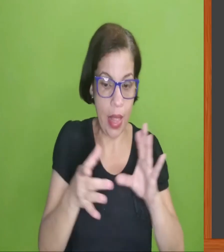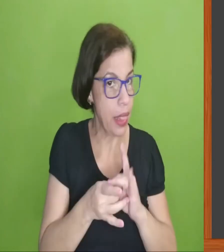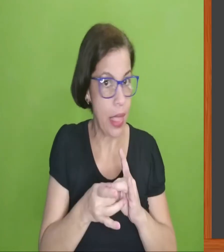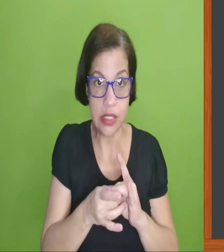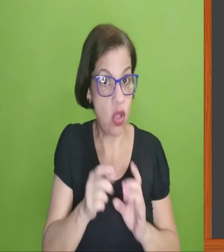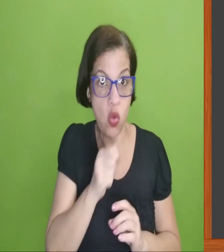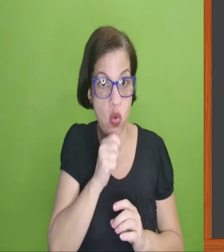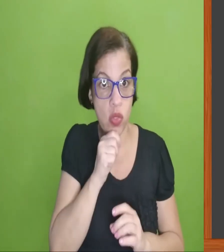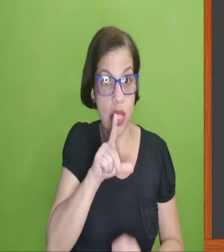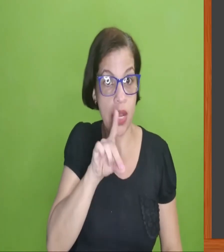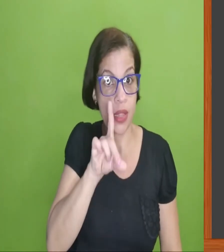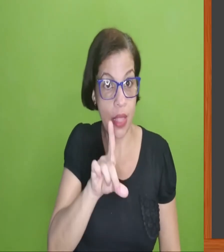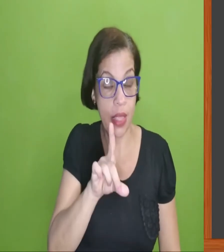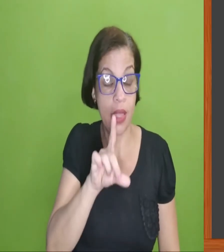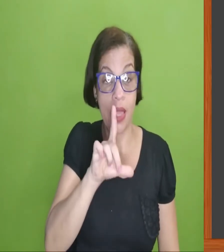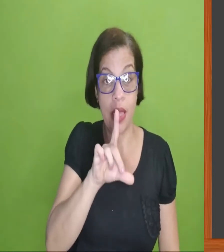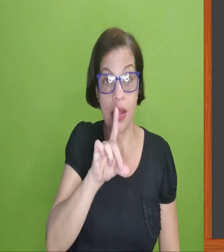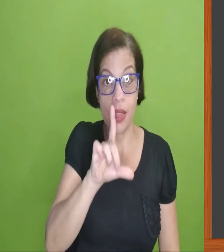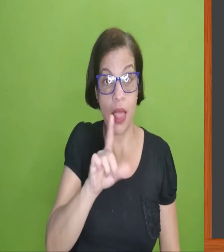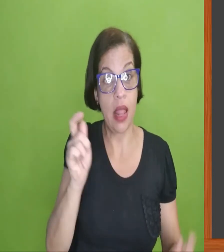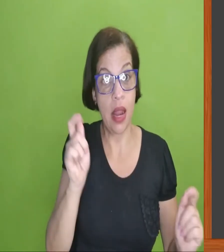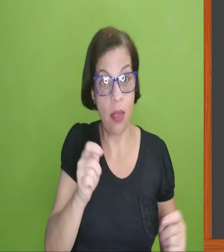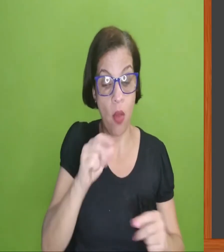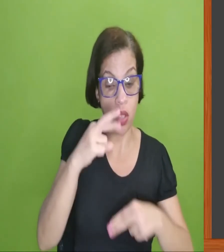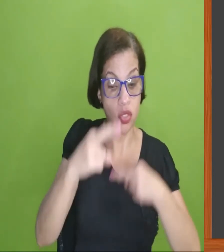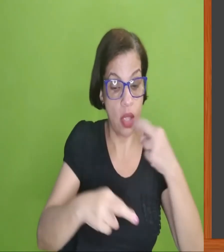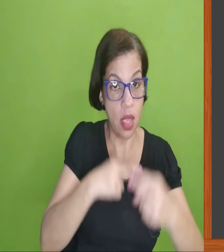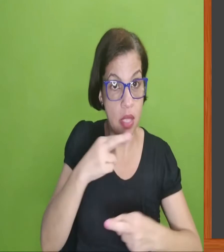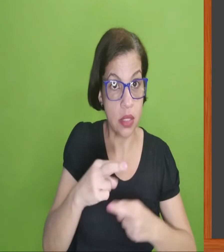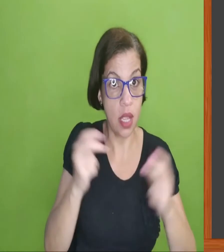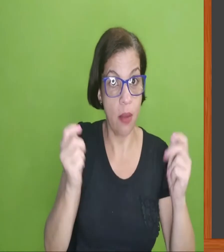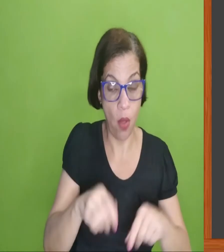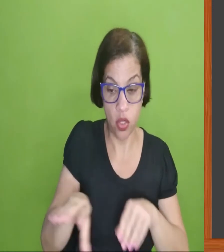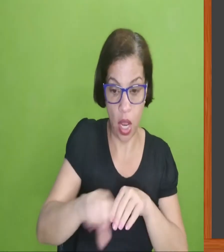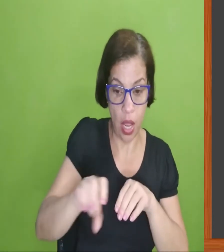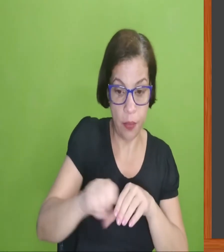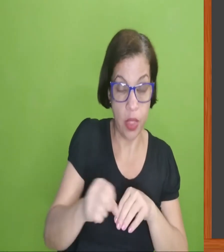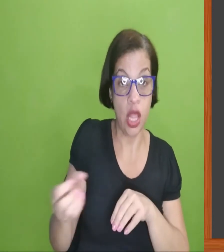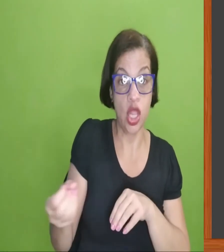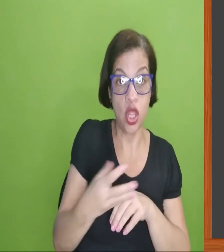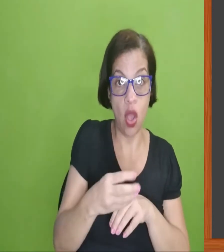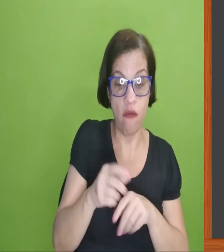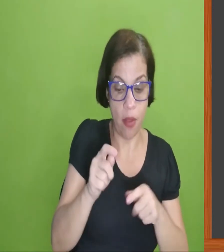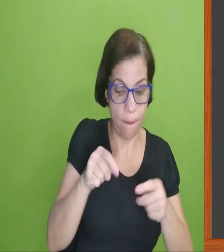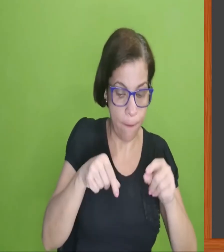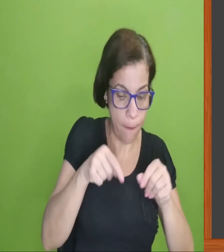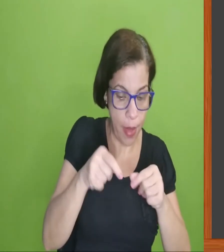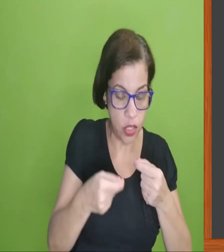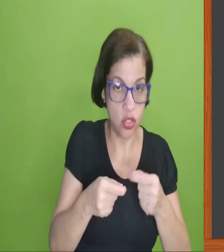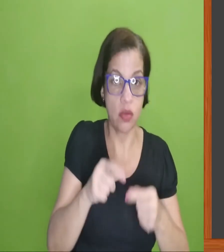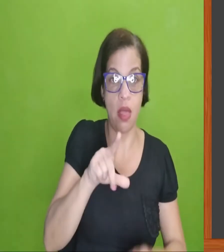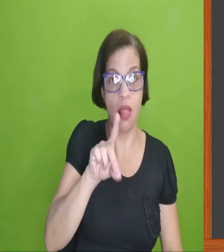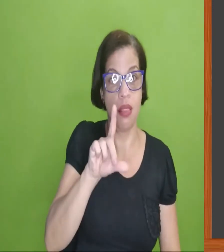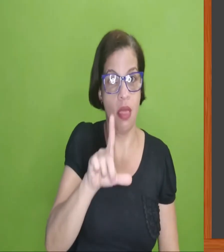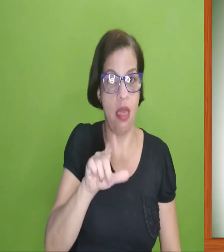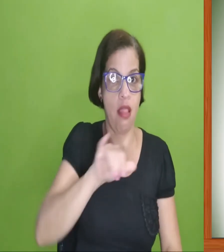receptor LDL, o que permite a reciclagem do receptor, que estará apto para captar novas partículas de LDL